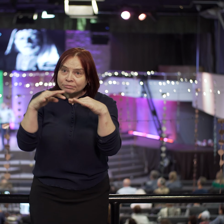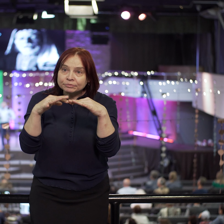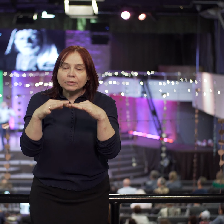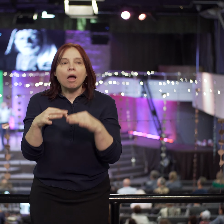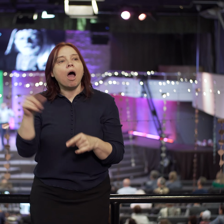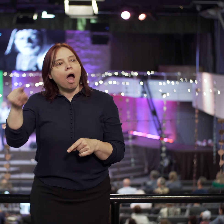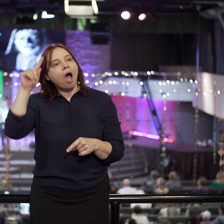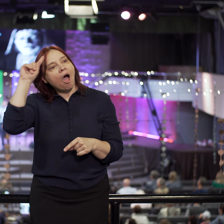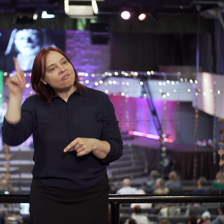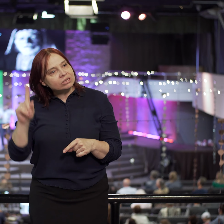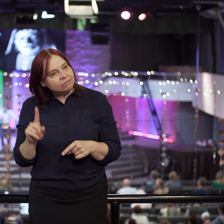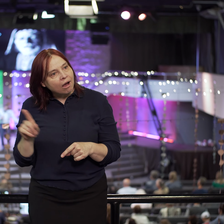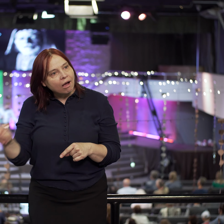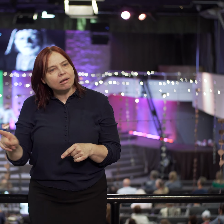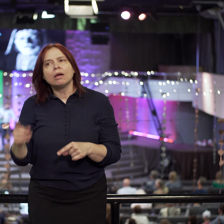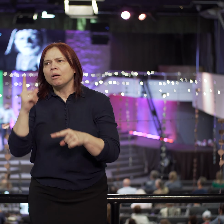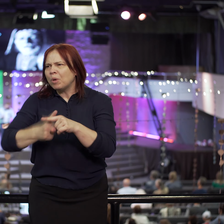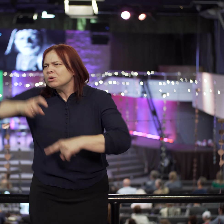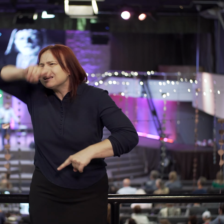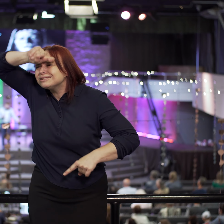еще сказал, налагается жара.